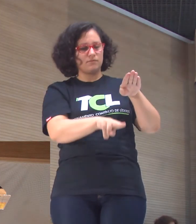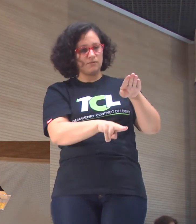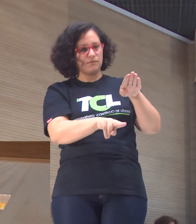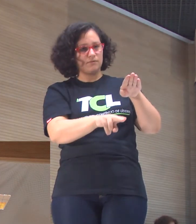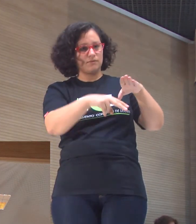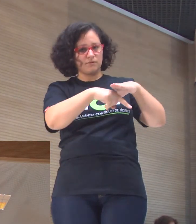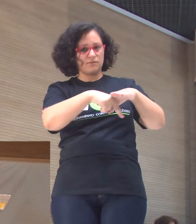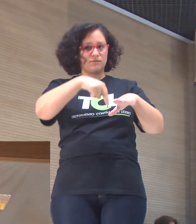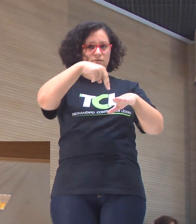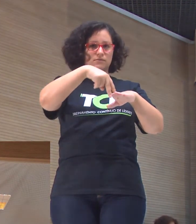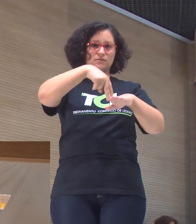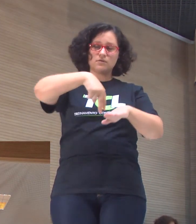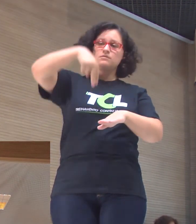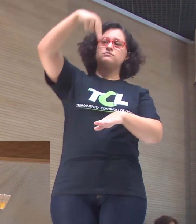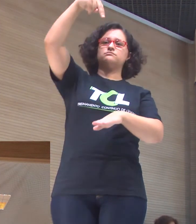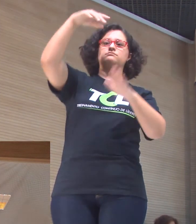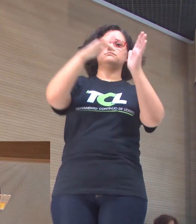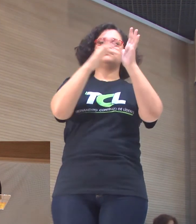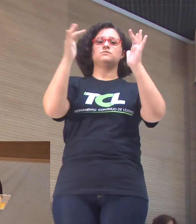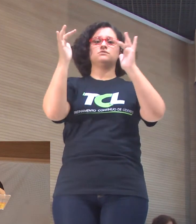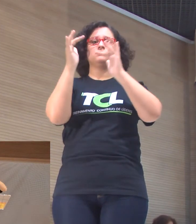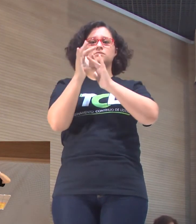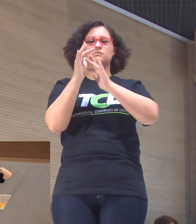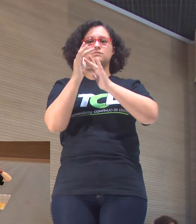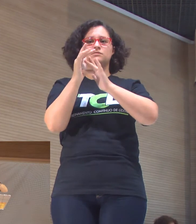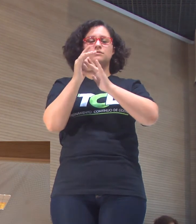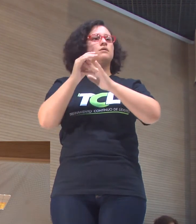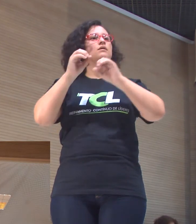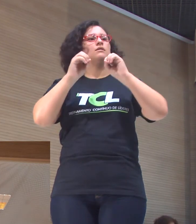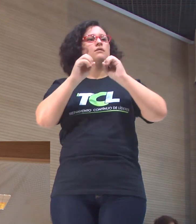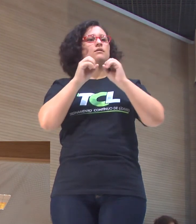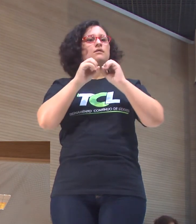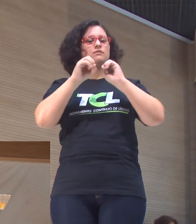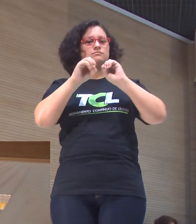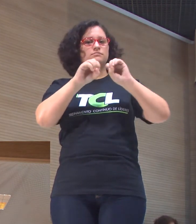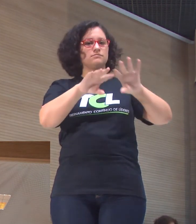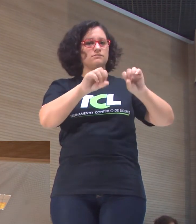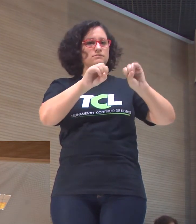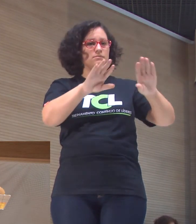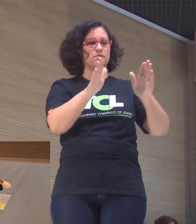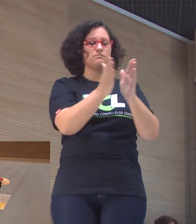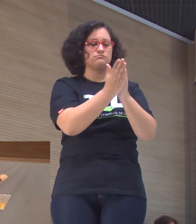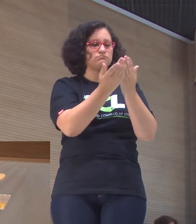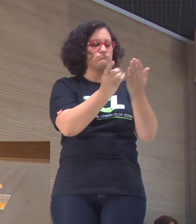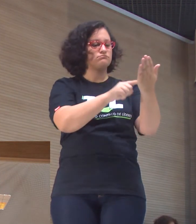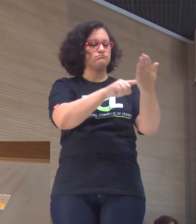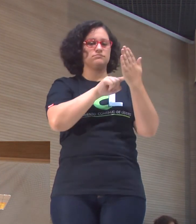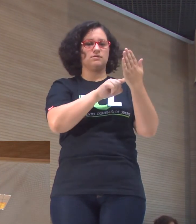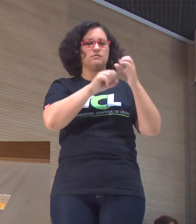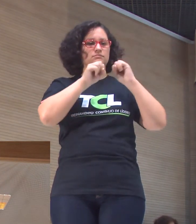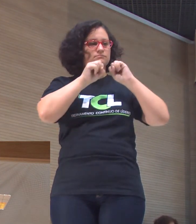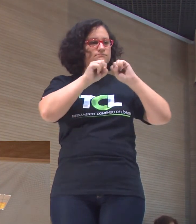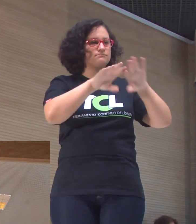A doutrina dos apóstolos, o ensino dos apóstolos era Bíblia. Bíblia. Eles